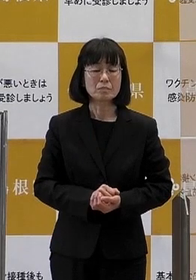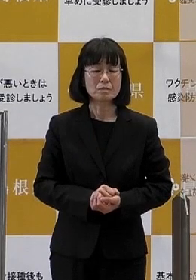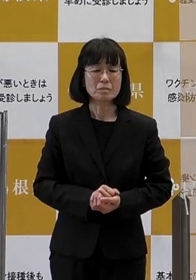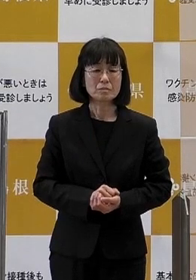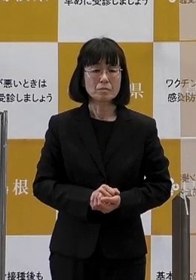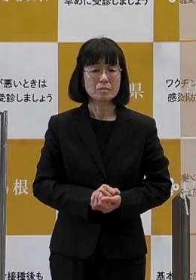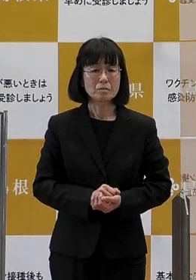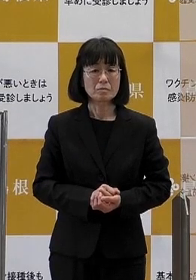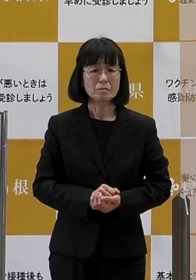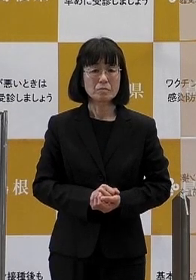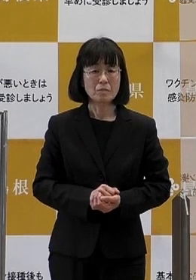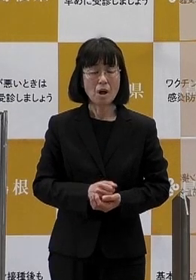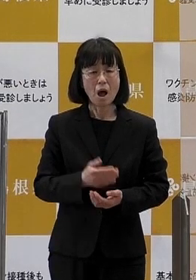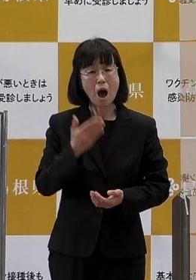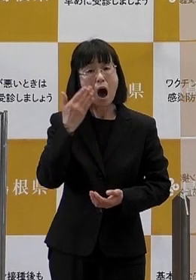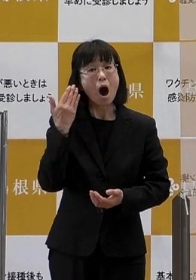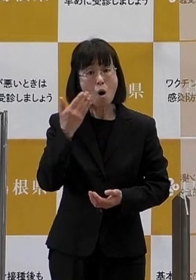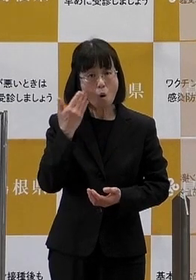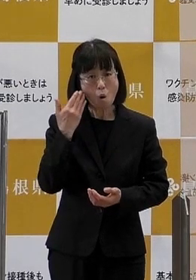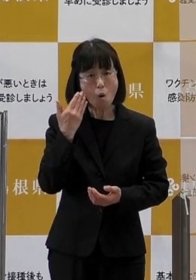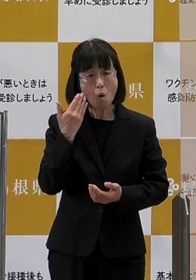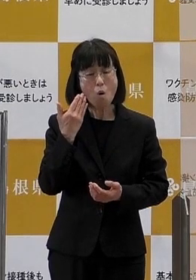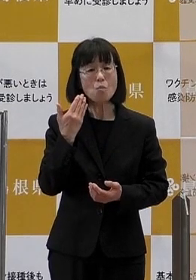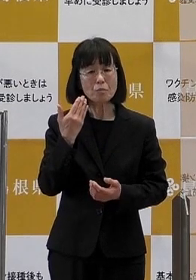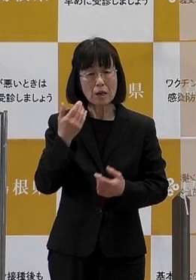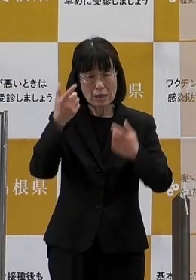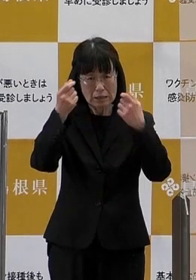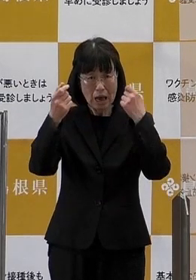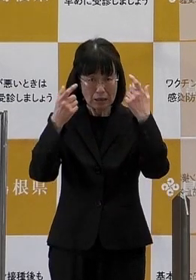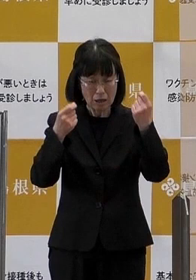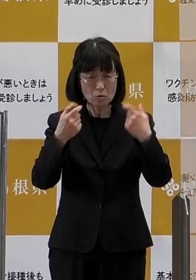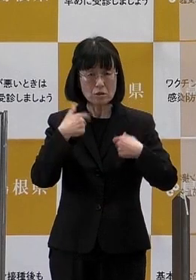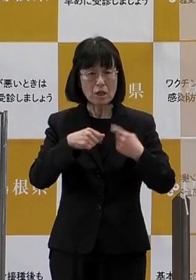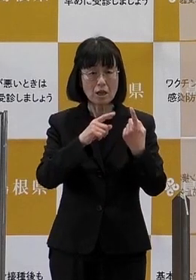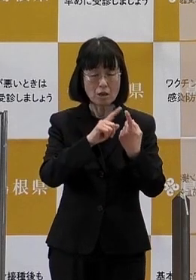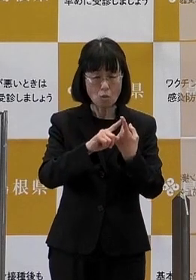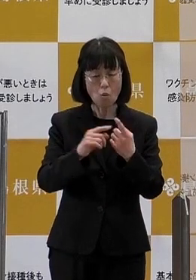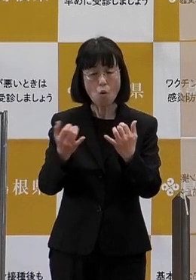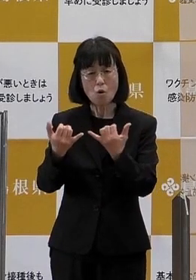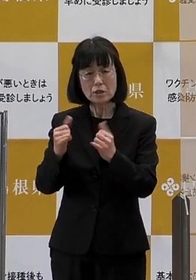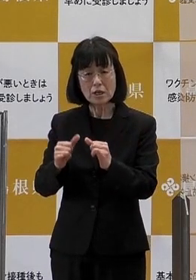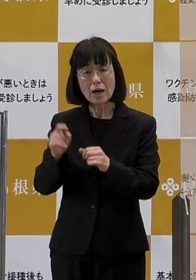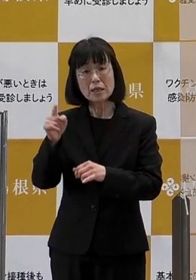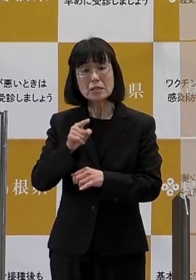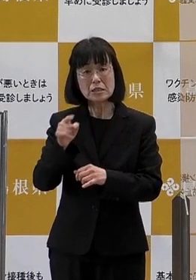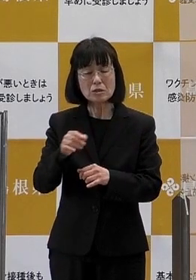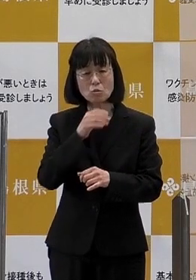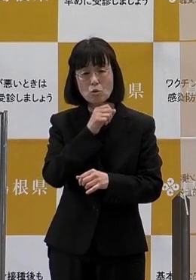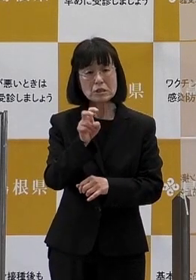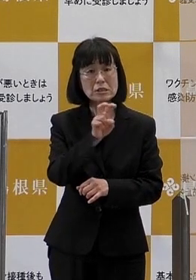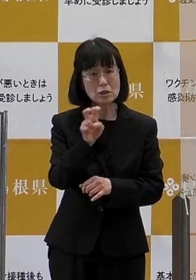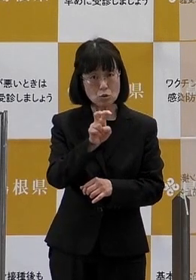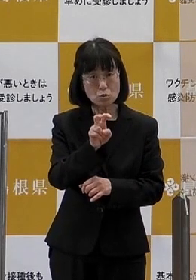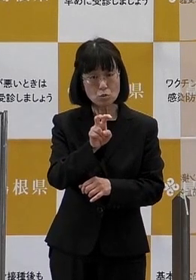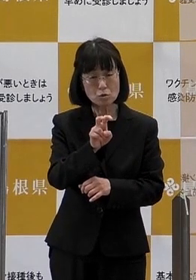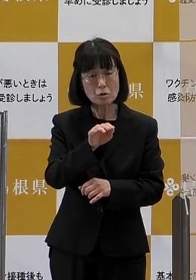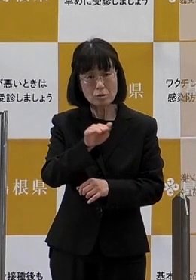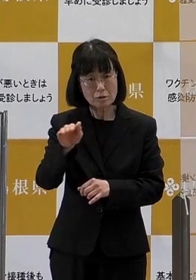まあ、ブルーのですね、ブルーの、いわゆる大学生から社会人に当たる20代、まあ、10代後半